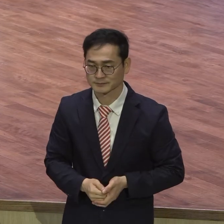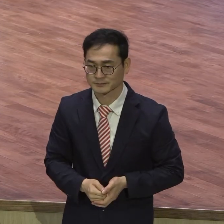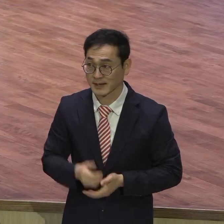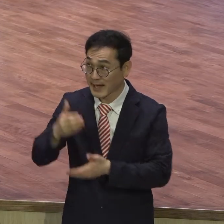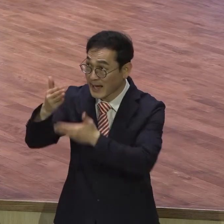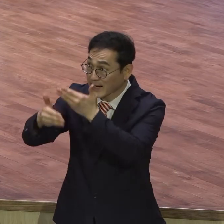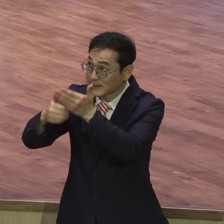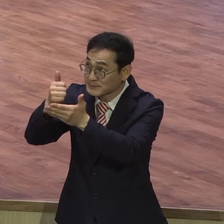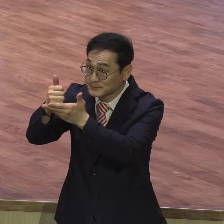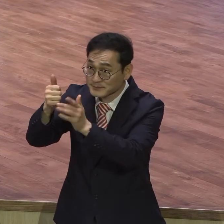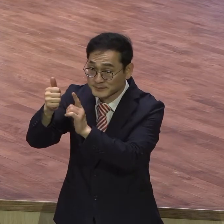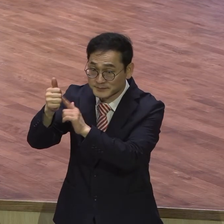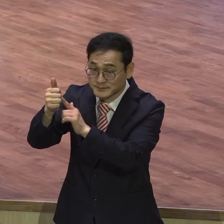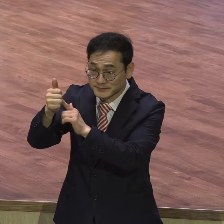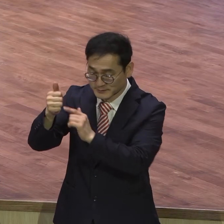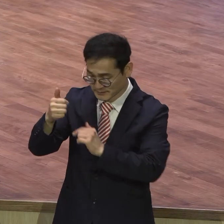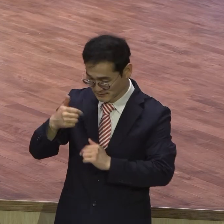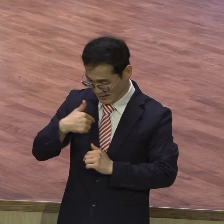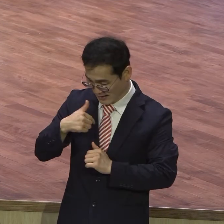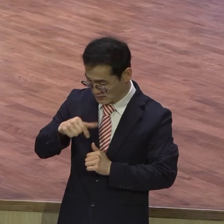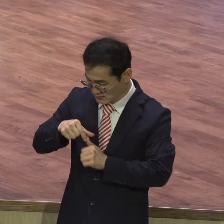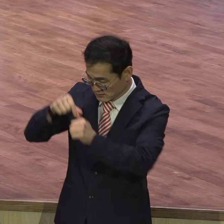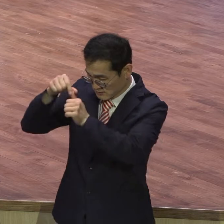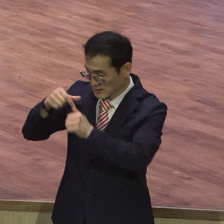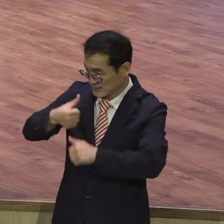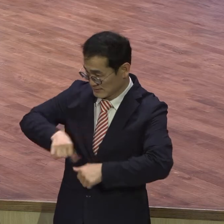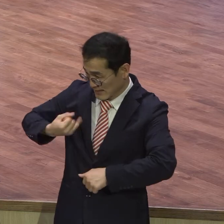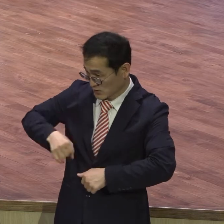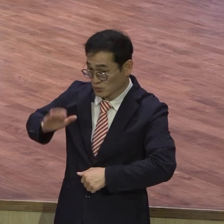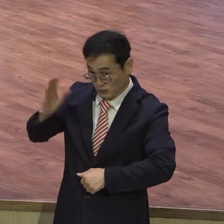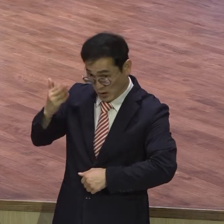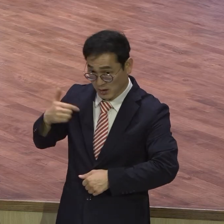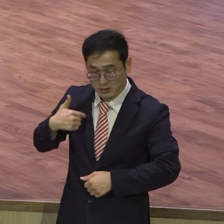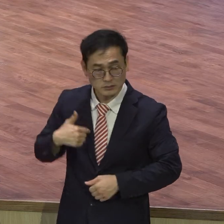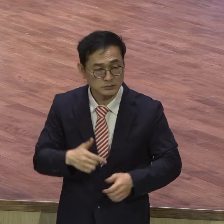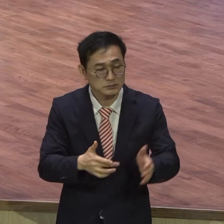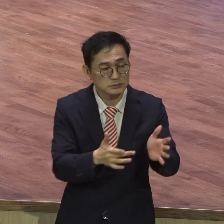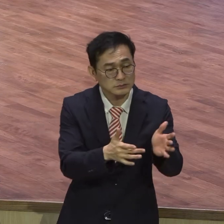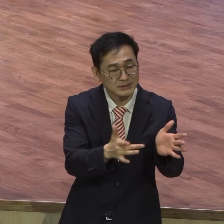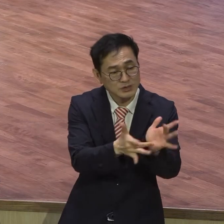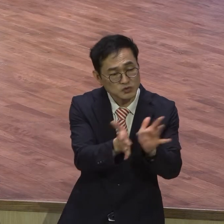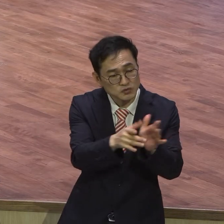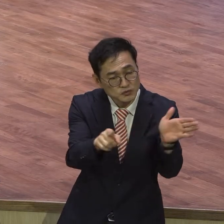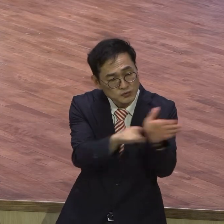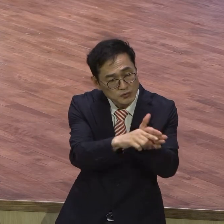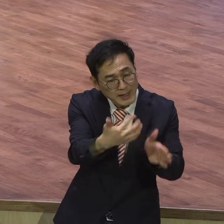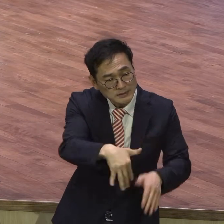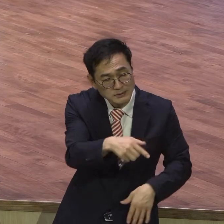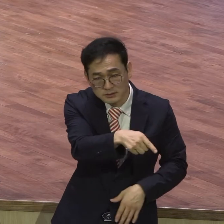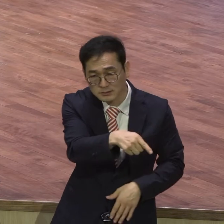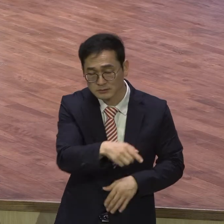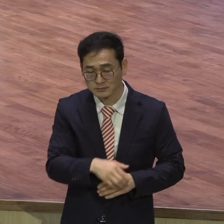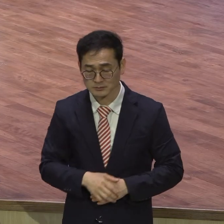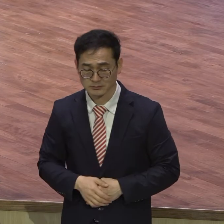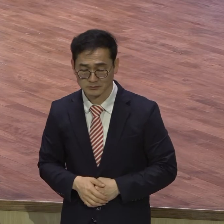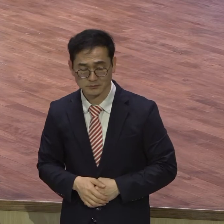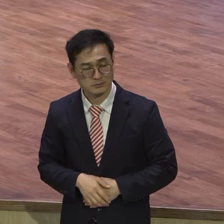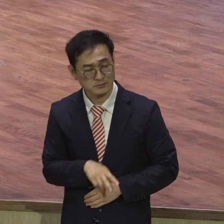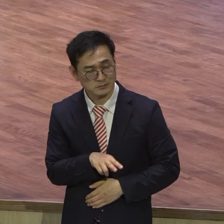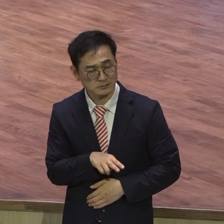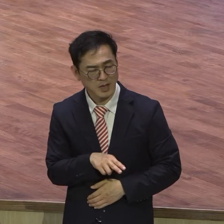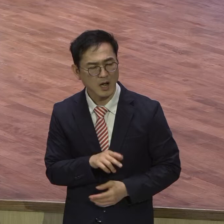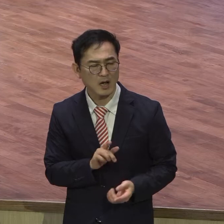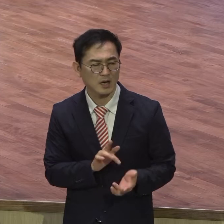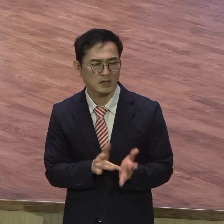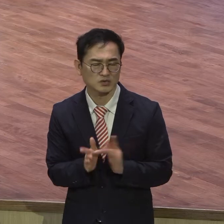자녀라고 하면 양심이 부신자를 만났다 아, 사람 정말 예수